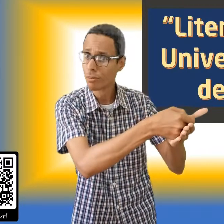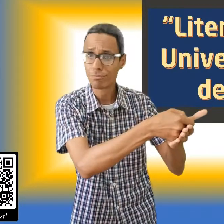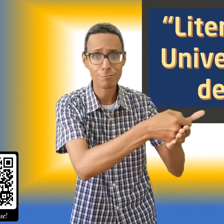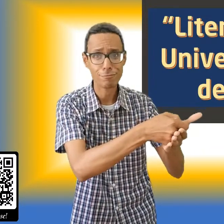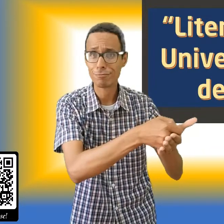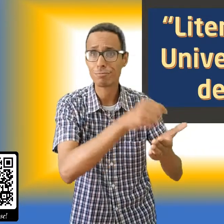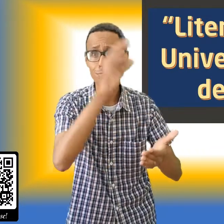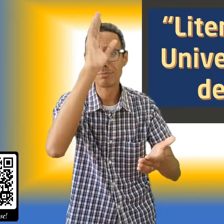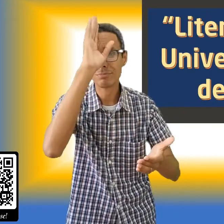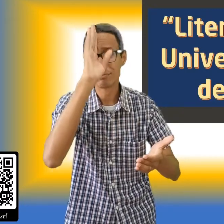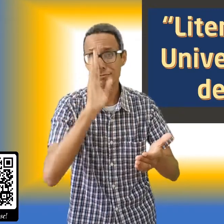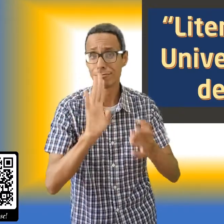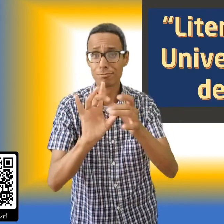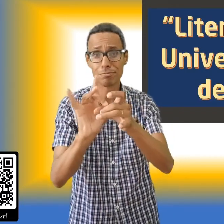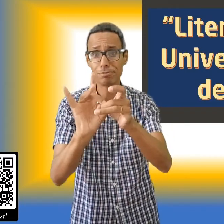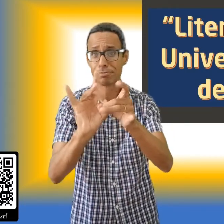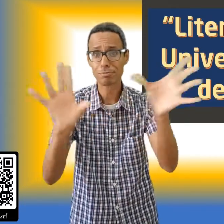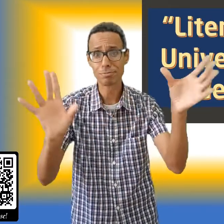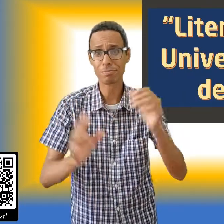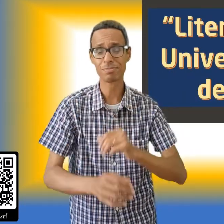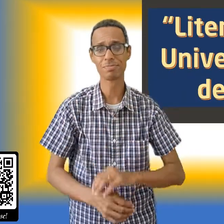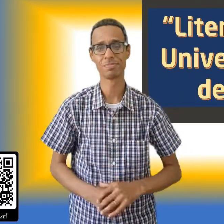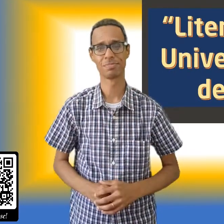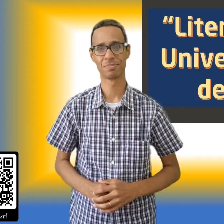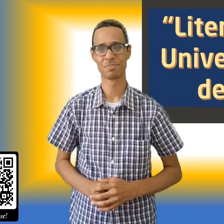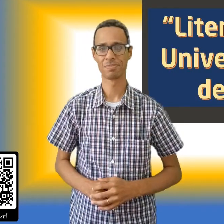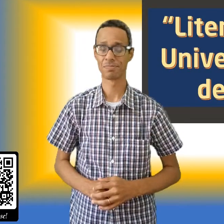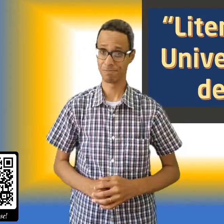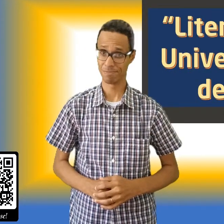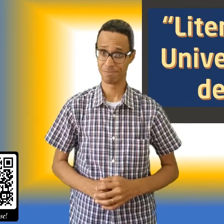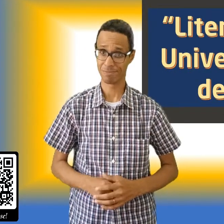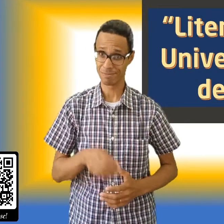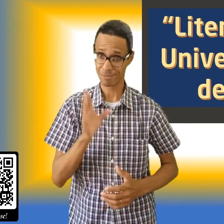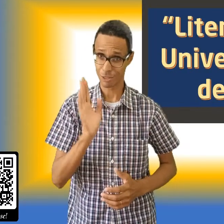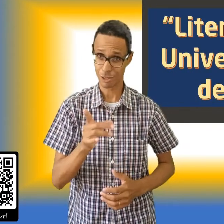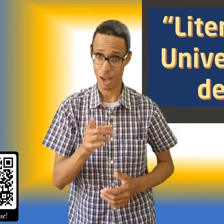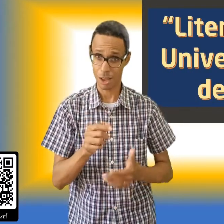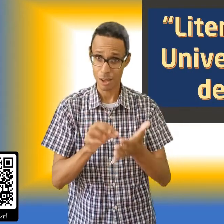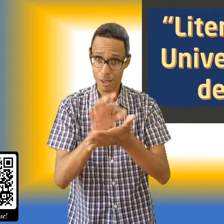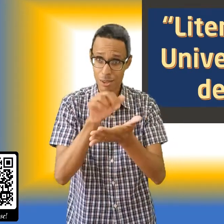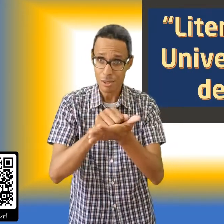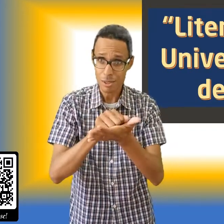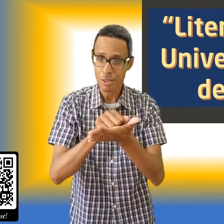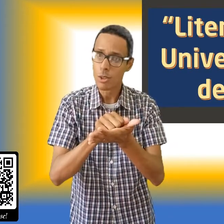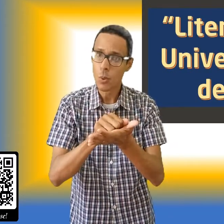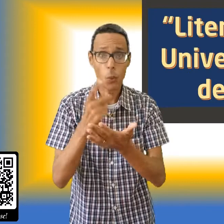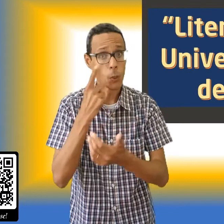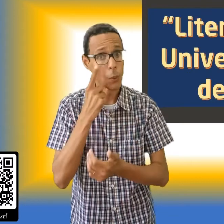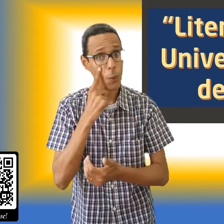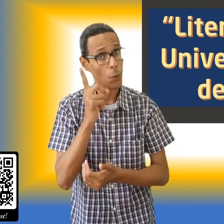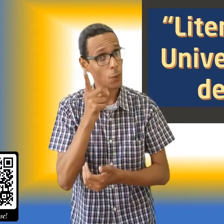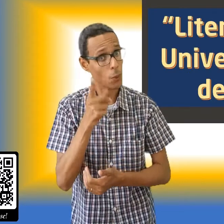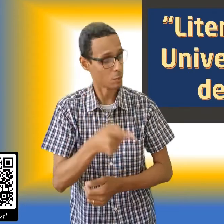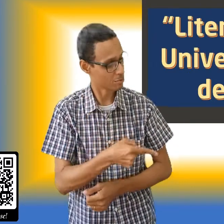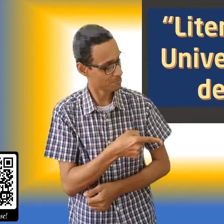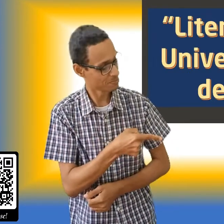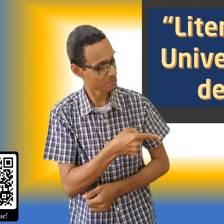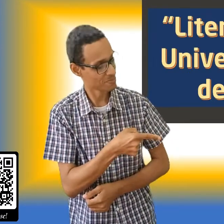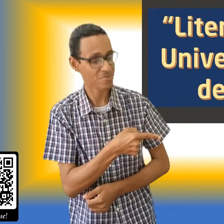apresentei, e você não vai pagar nada por isso. É só acessar. Se ainda não for inscrito,